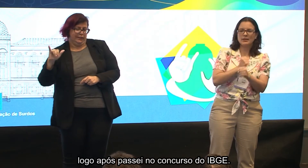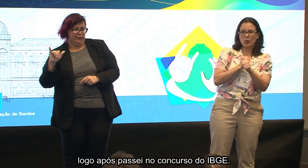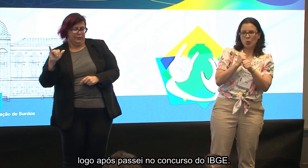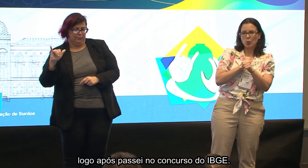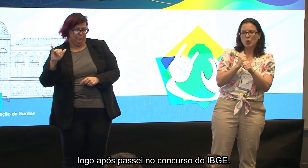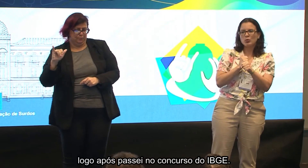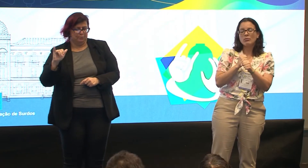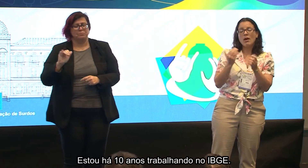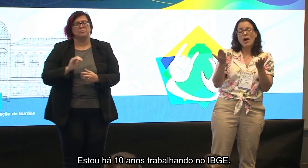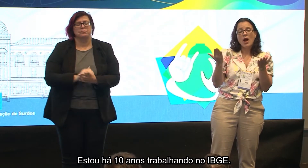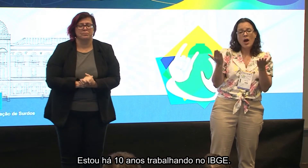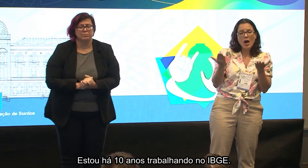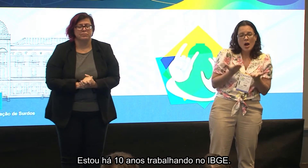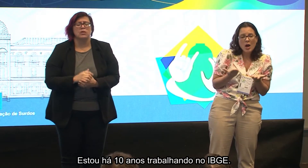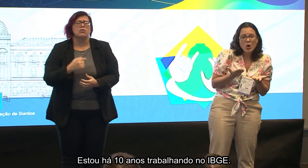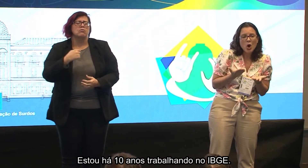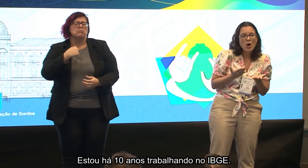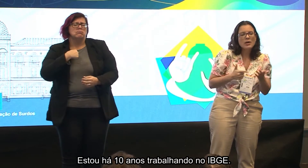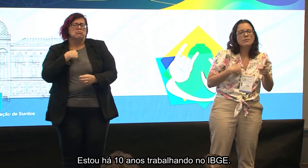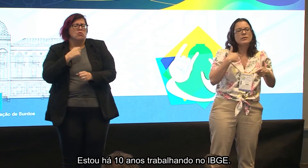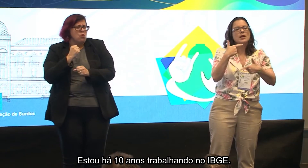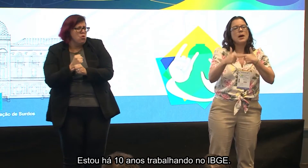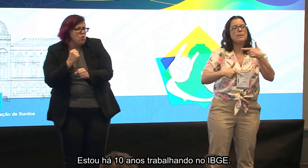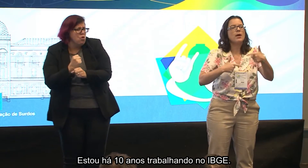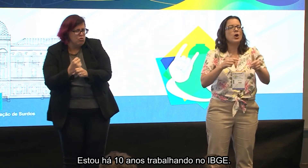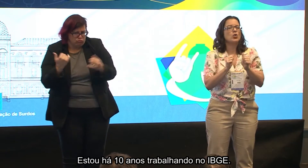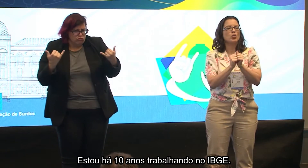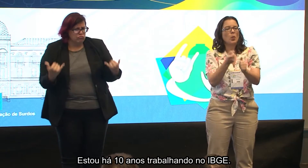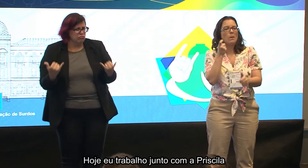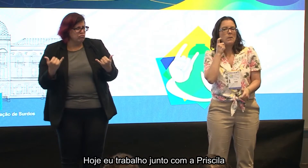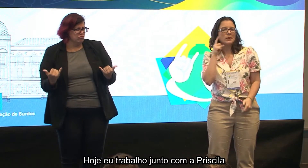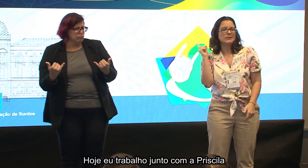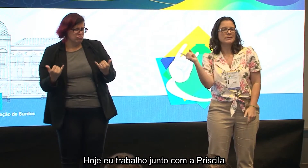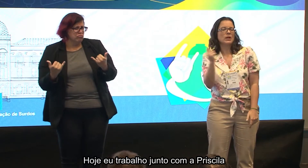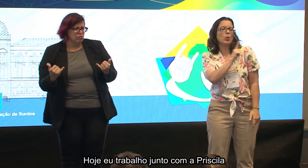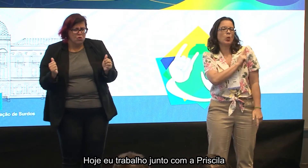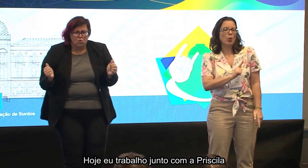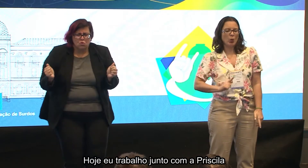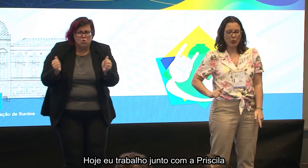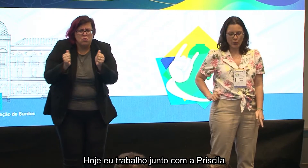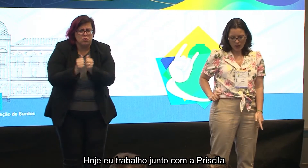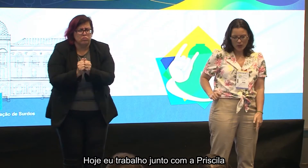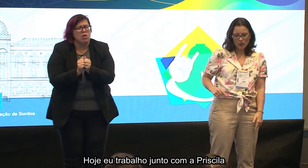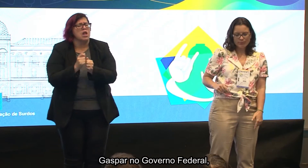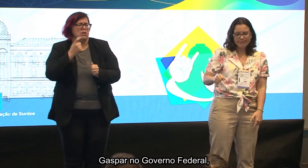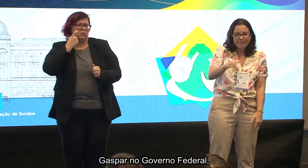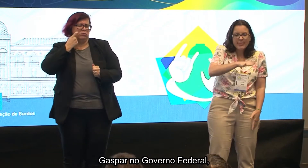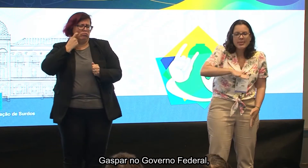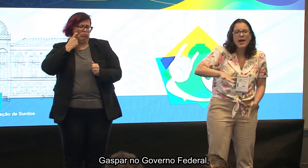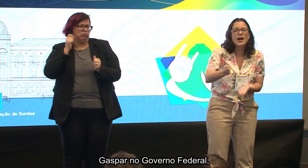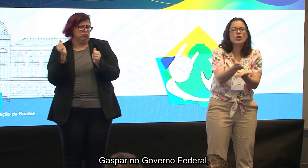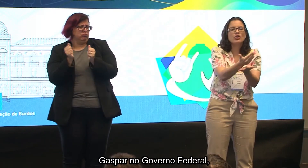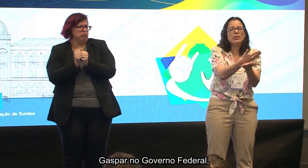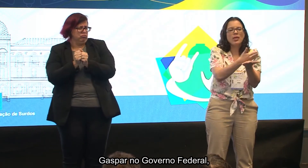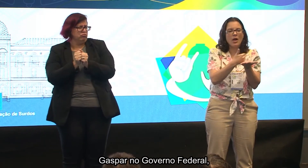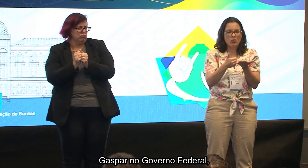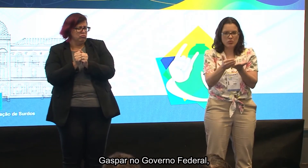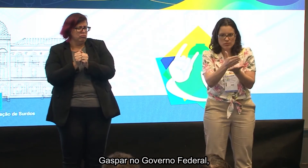IBGE. Então, 10 anos trabalhando no IBGE. E hoje eu trabalho juntamente com a Priscila Gaspar no governo federal,